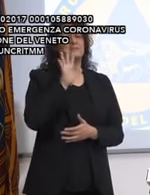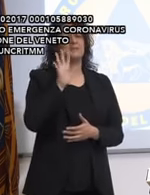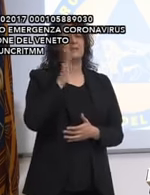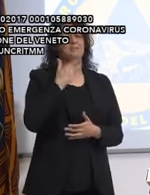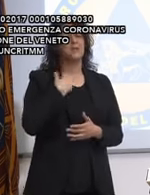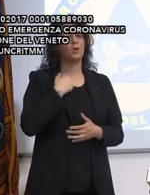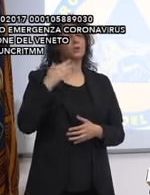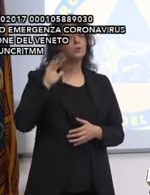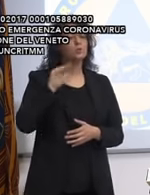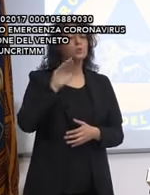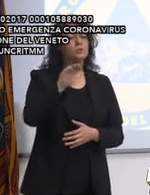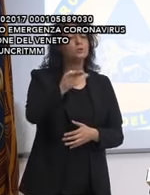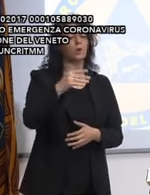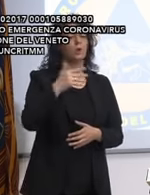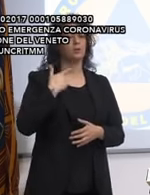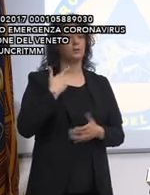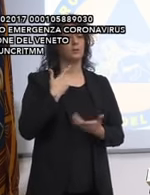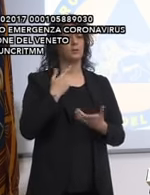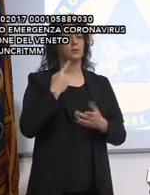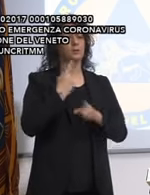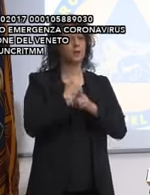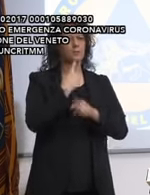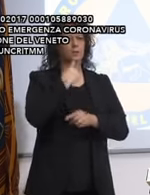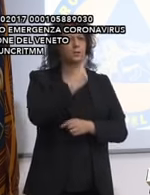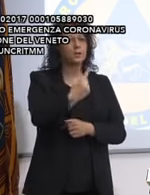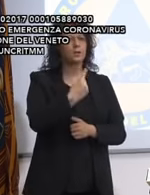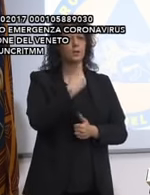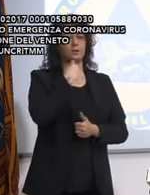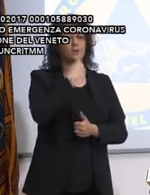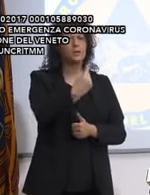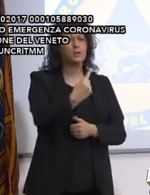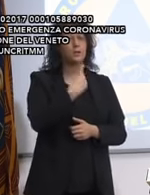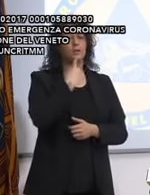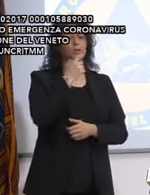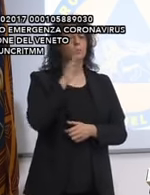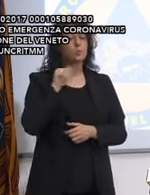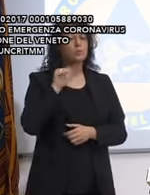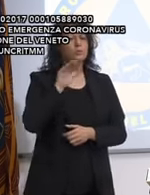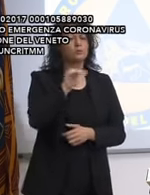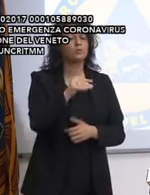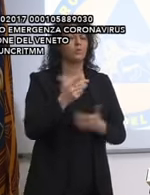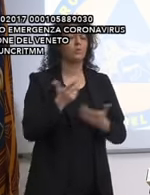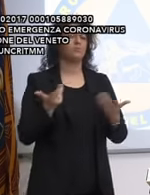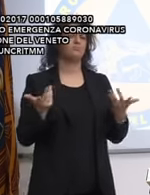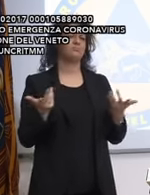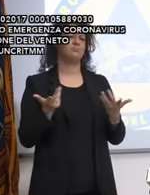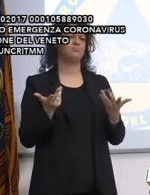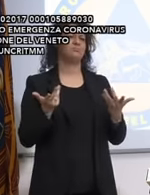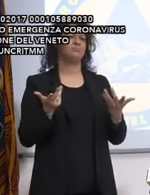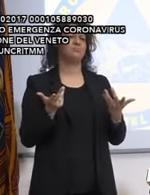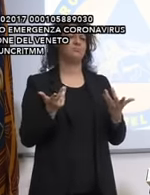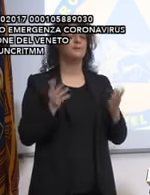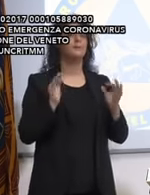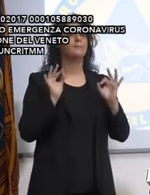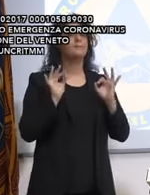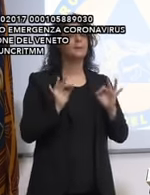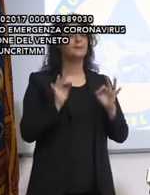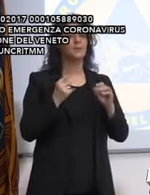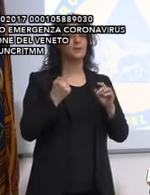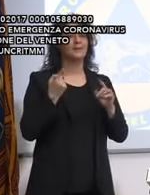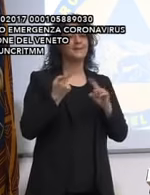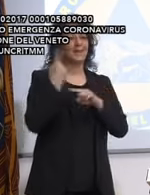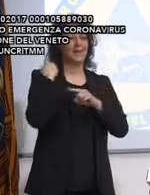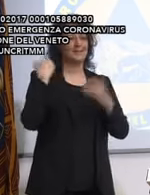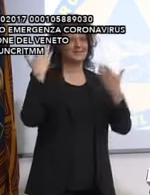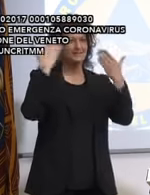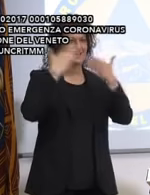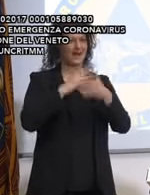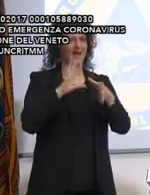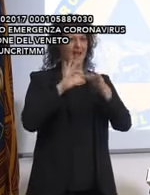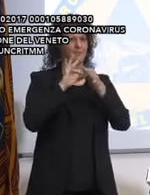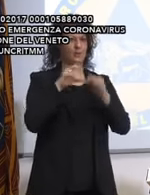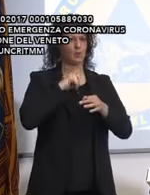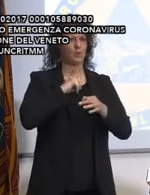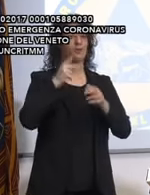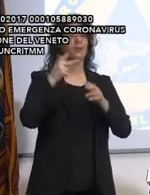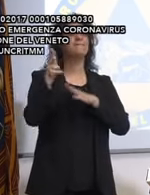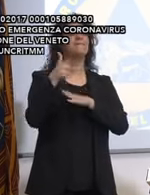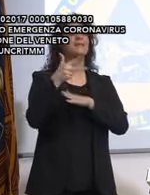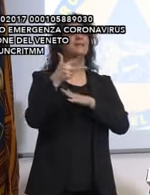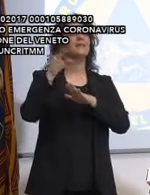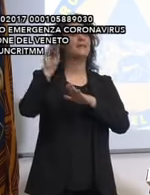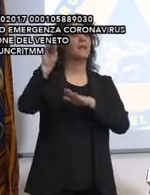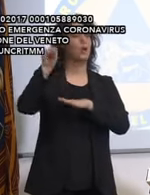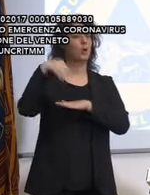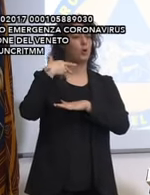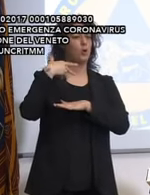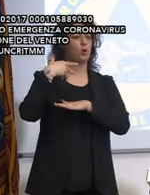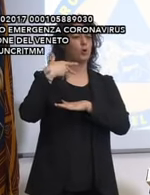la mascherina. Insomma, vedere, ieri sera ho risposto a un amico che mi ha mandato un video, anzi